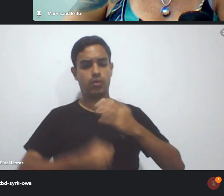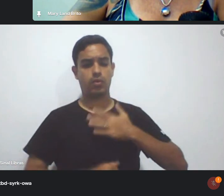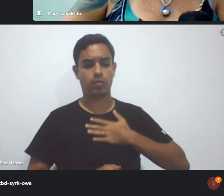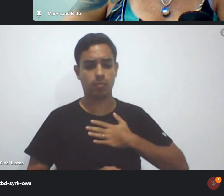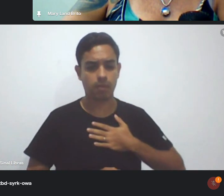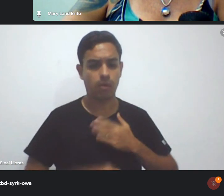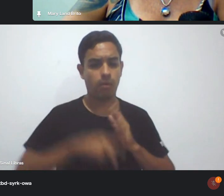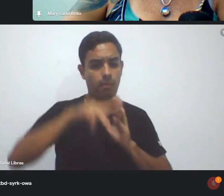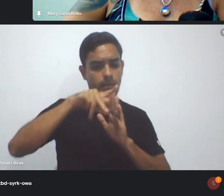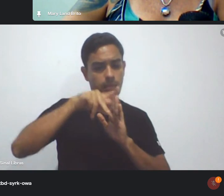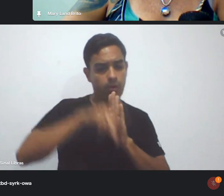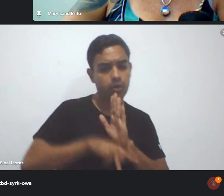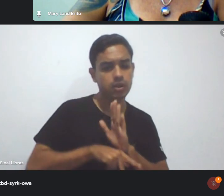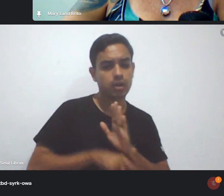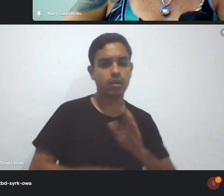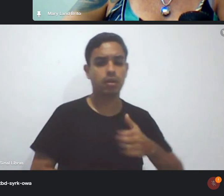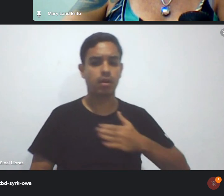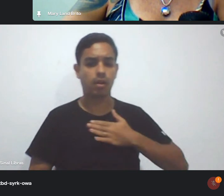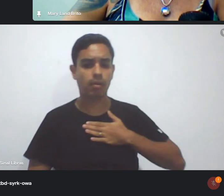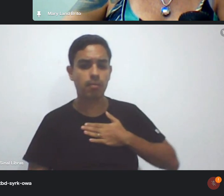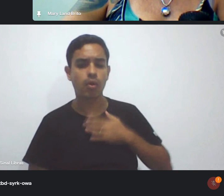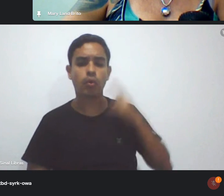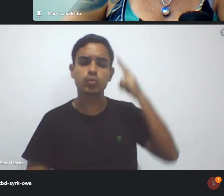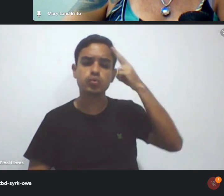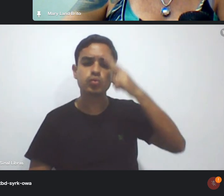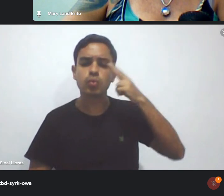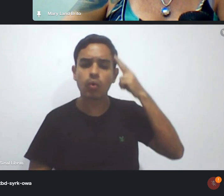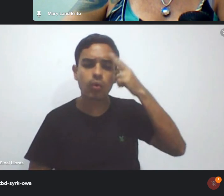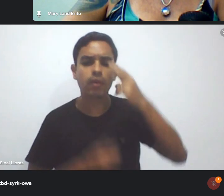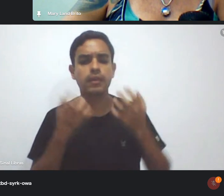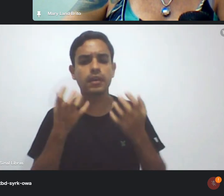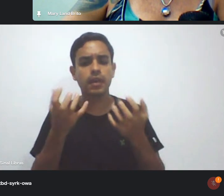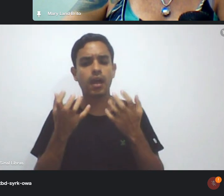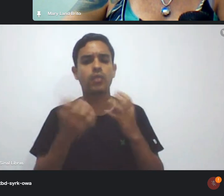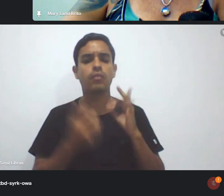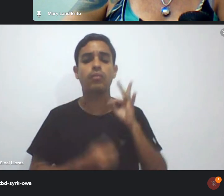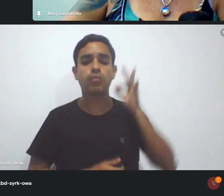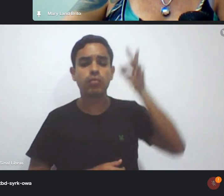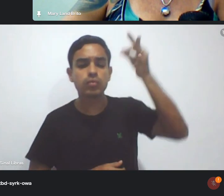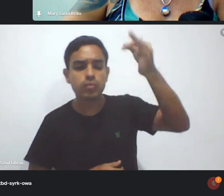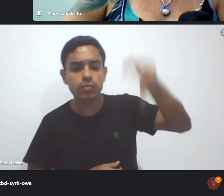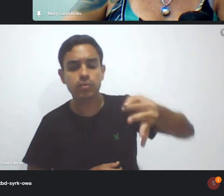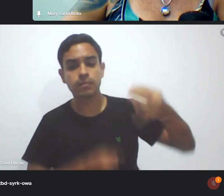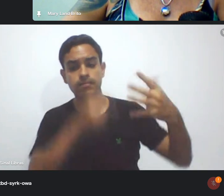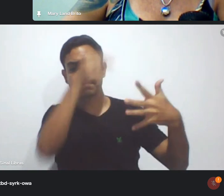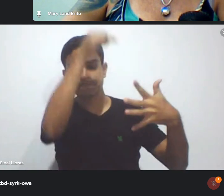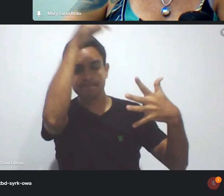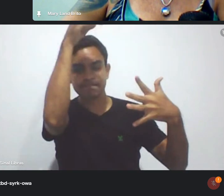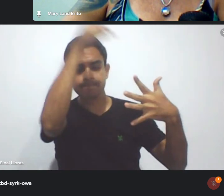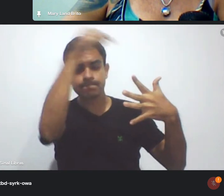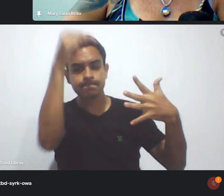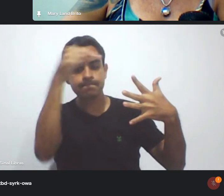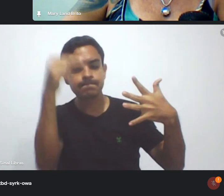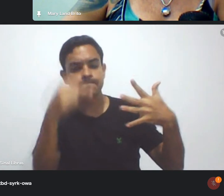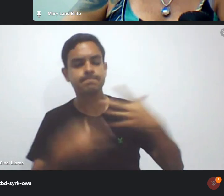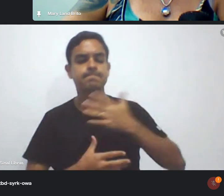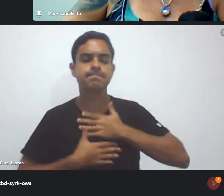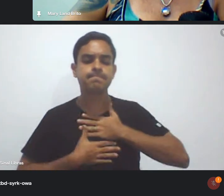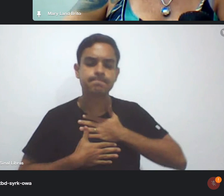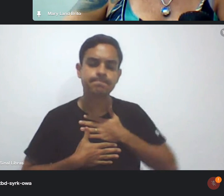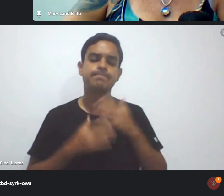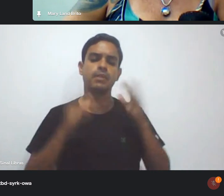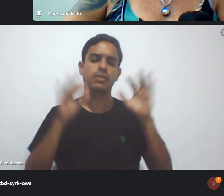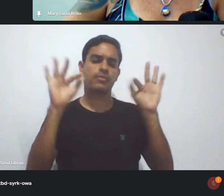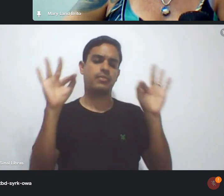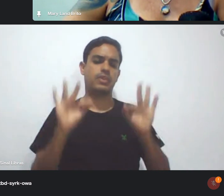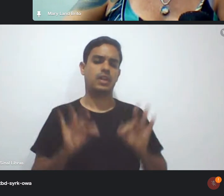que pretendo realizar, coisas para o futuro. Enfim, é uma honra estar aqui discutindo